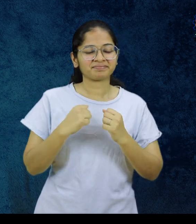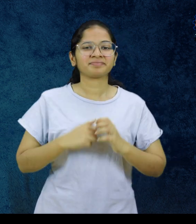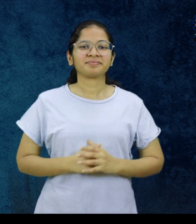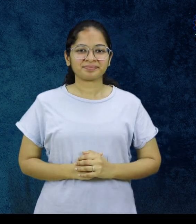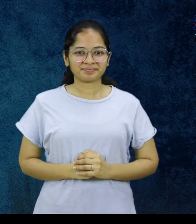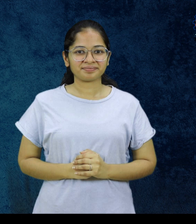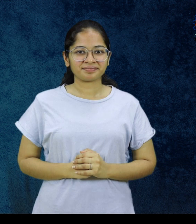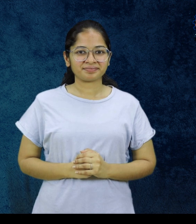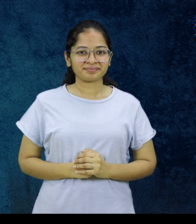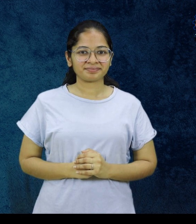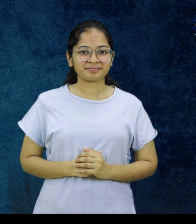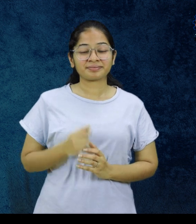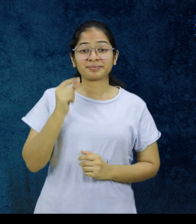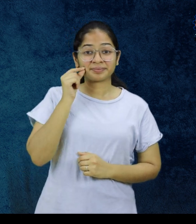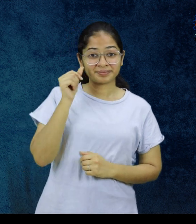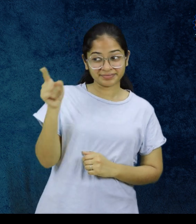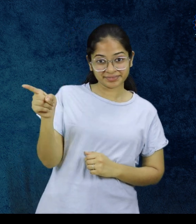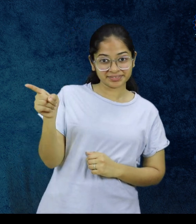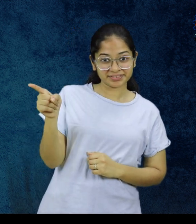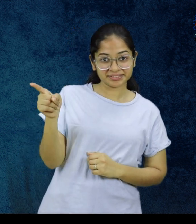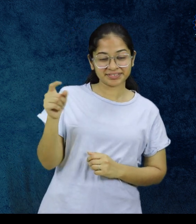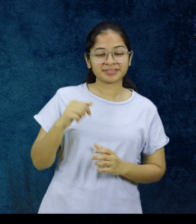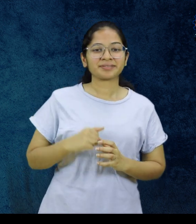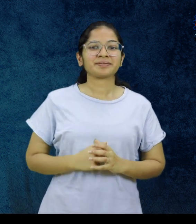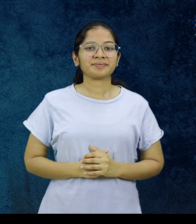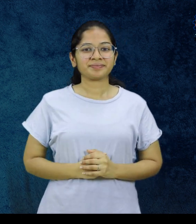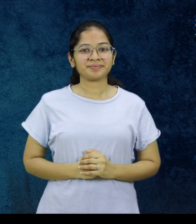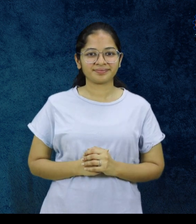मेहनती है वह लड़का